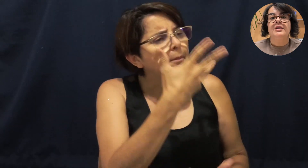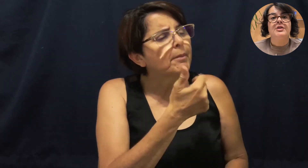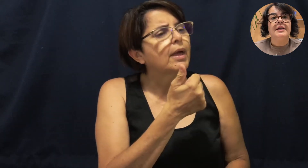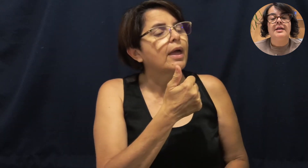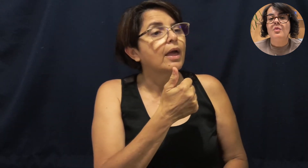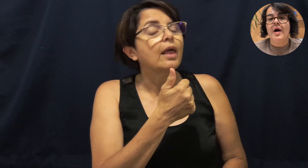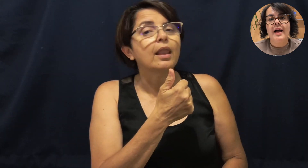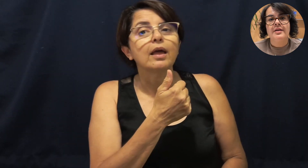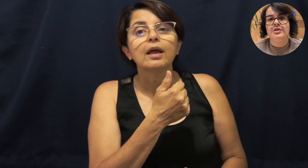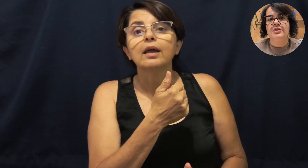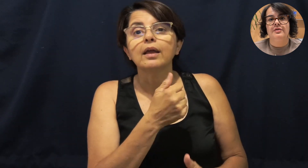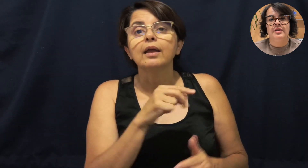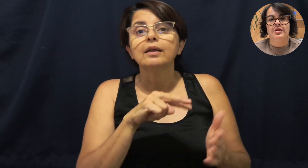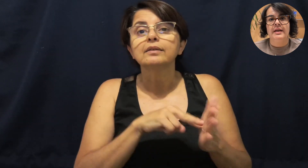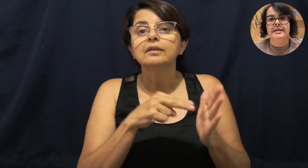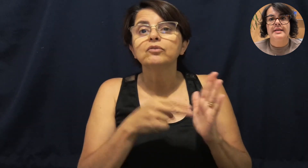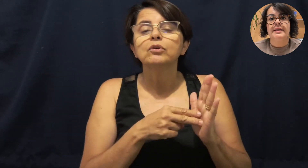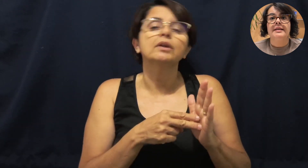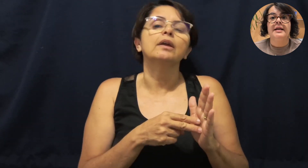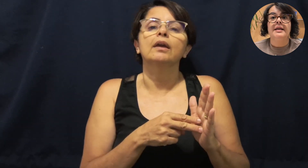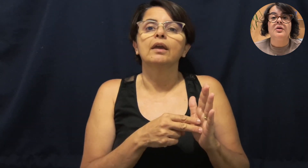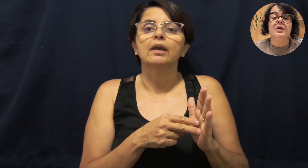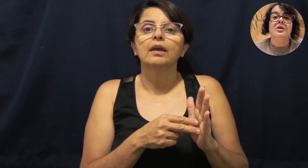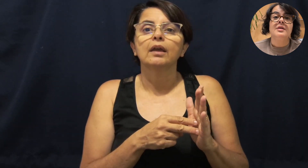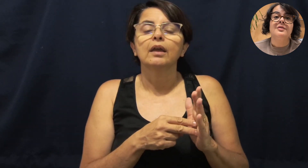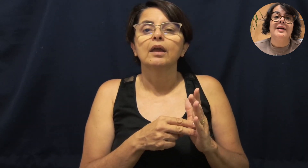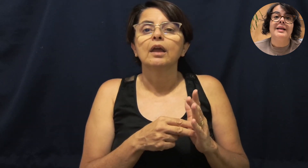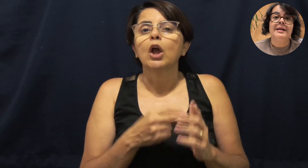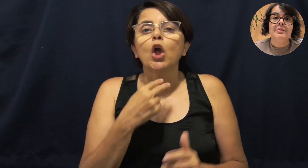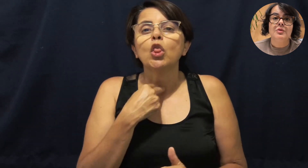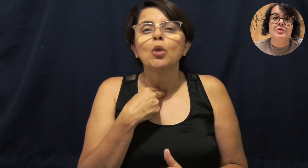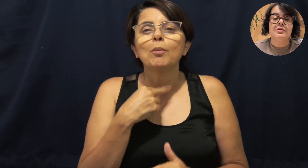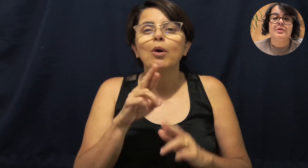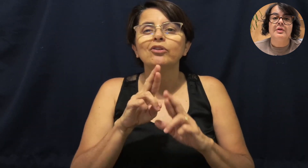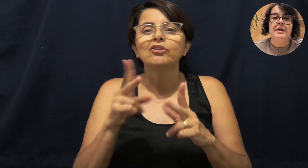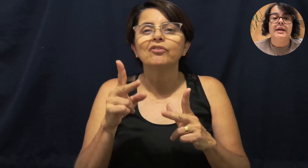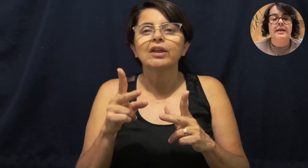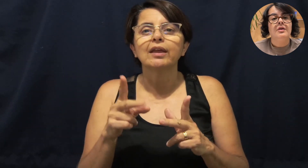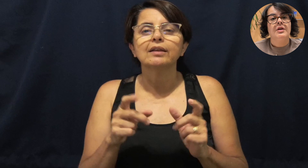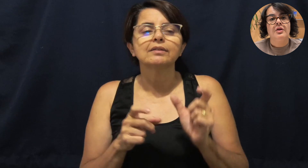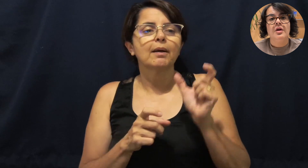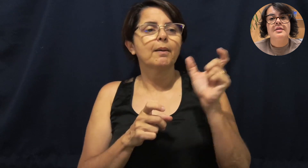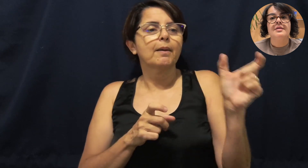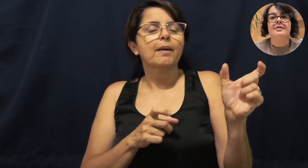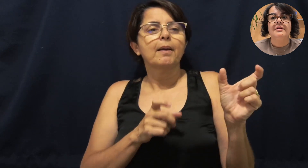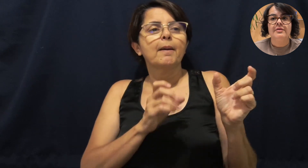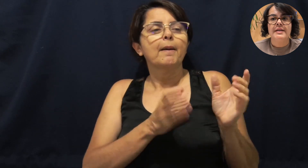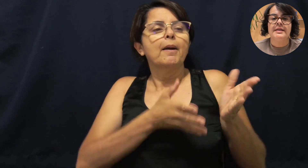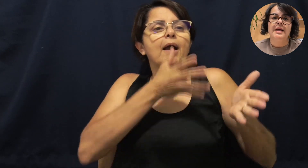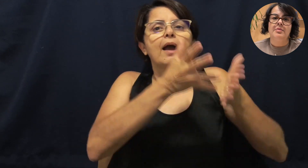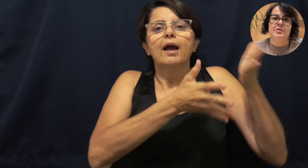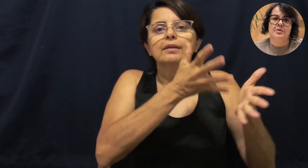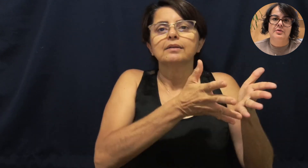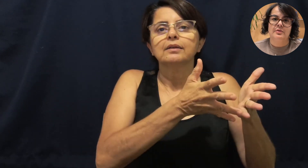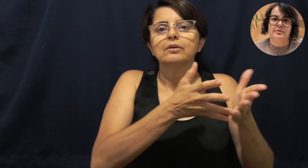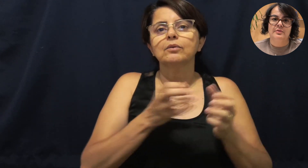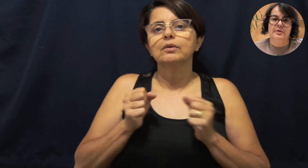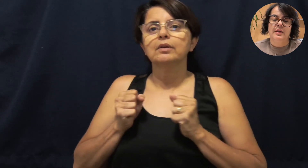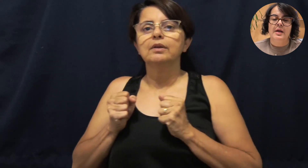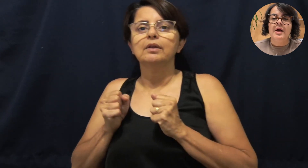importância de que não haja divergências entre aquilo que nós falamos e aquilo que nós